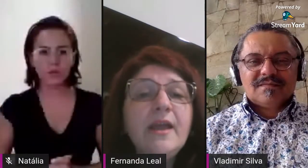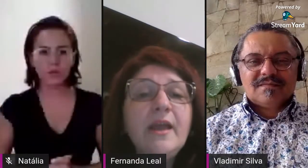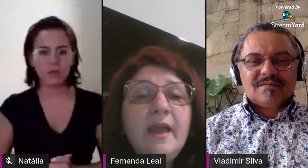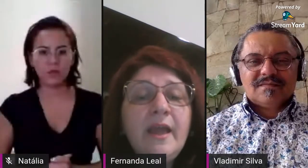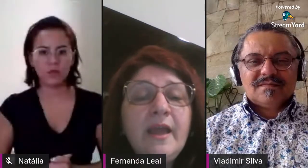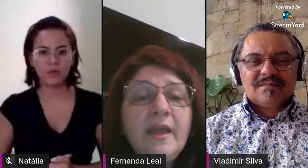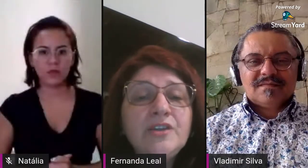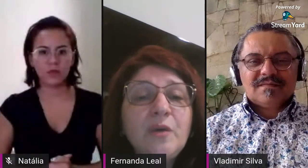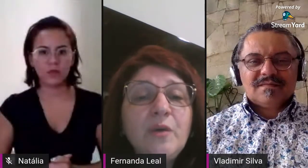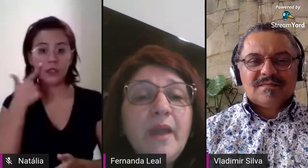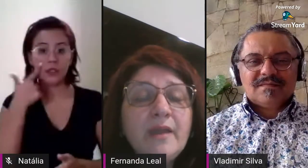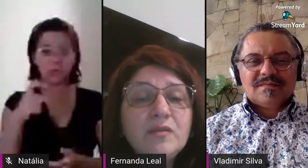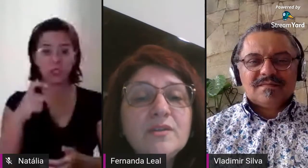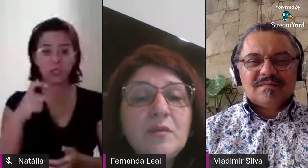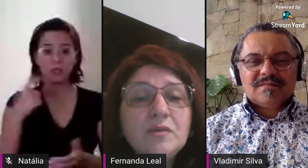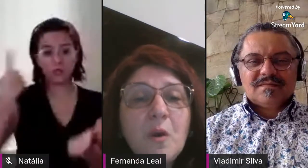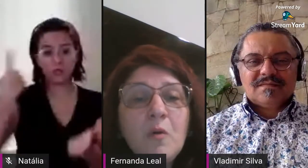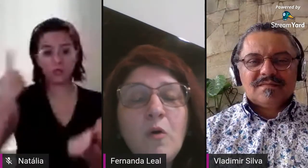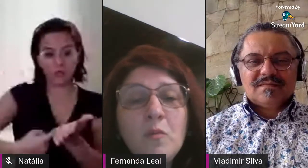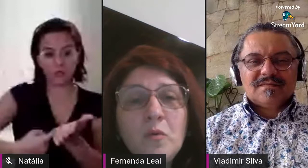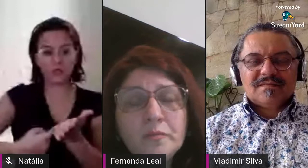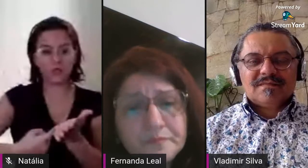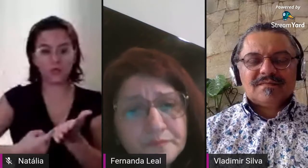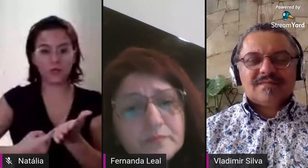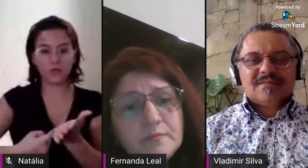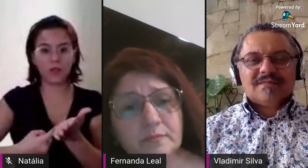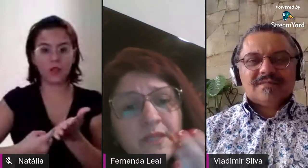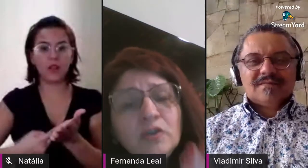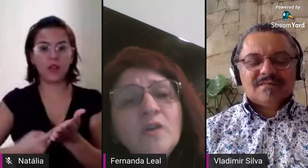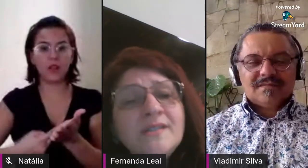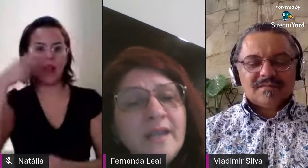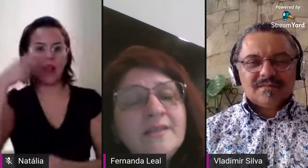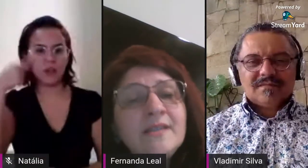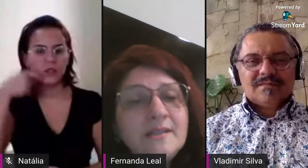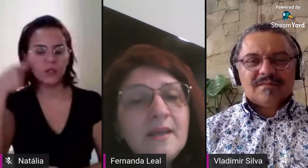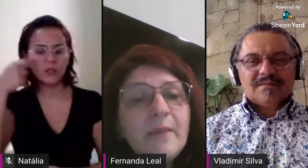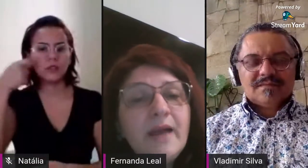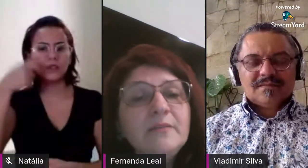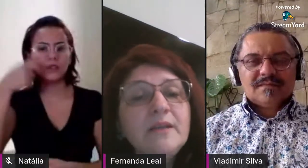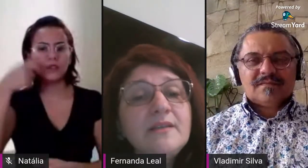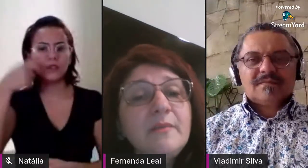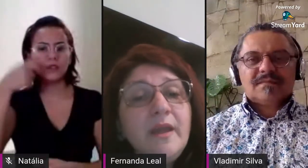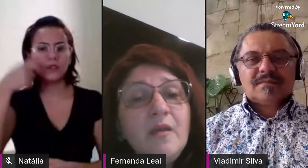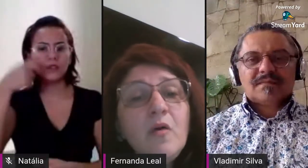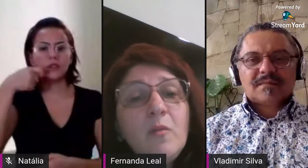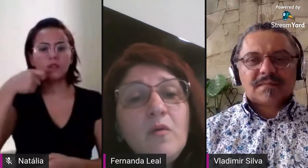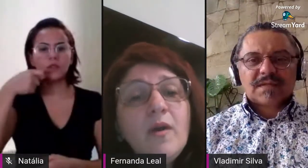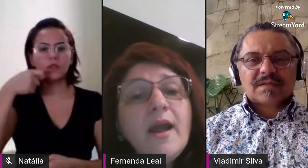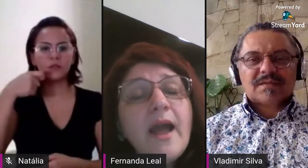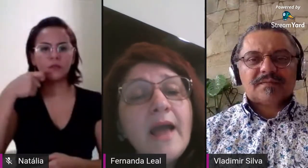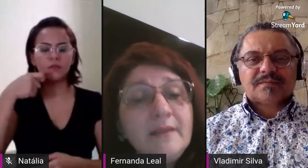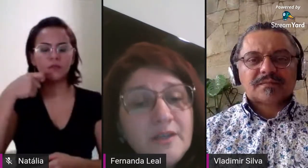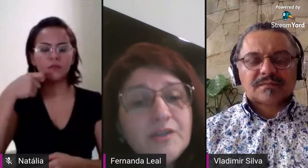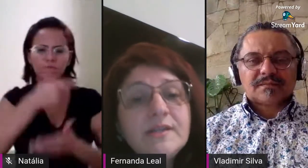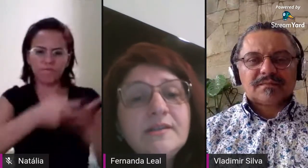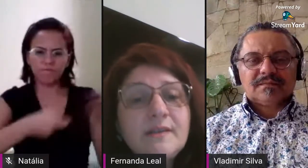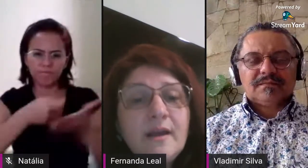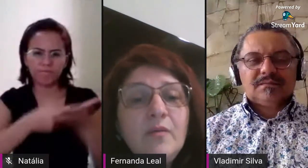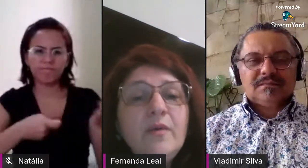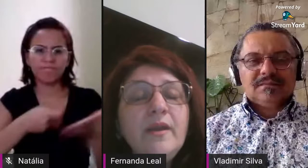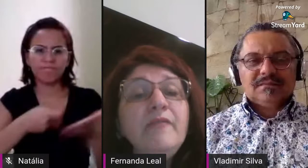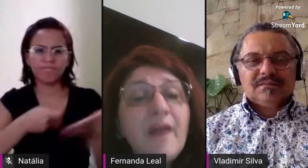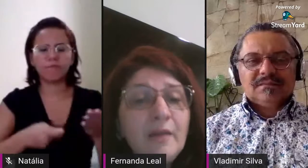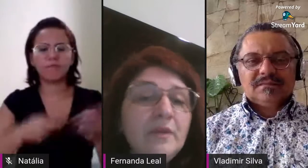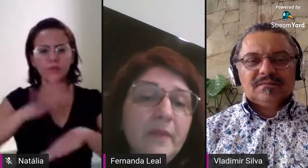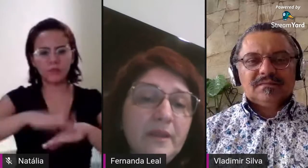né? É, estão imersos não só como docentes nesse debate, mas também como artistas que